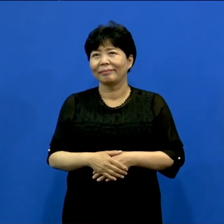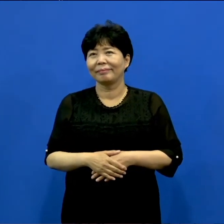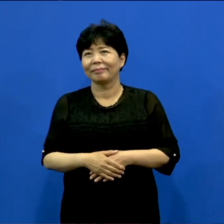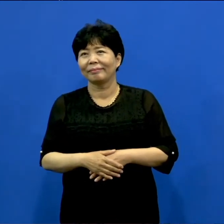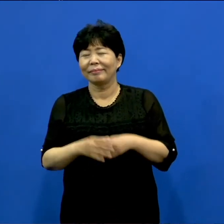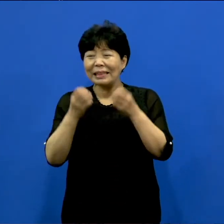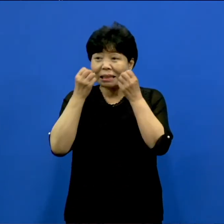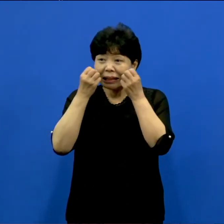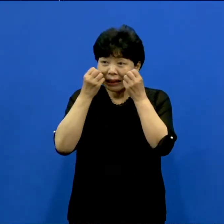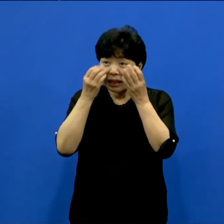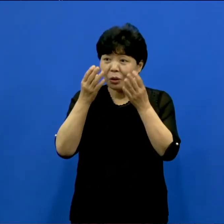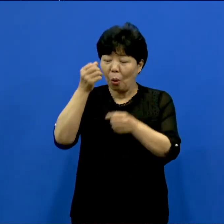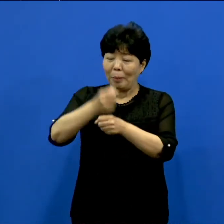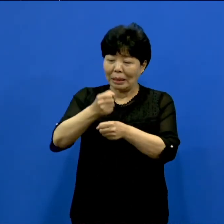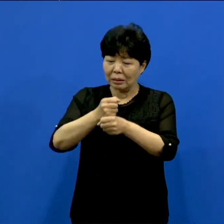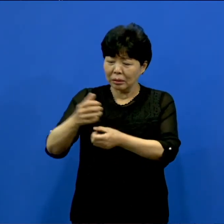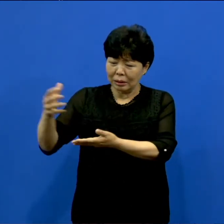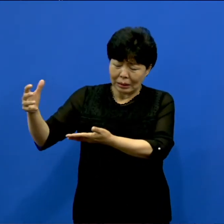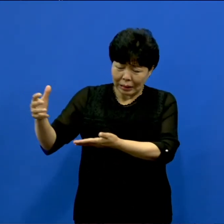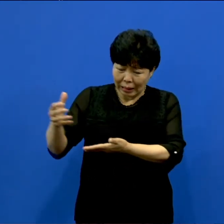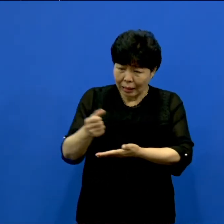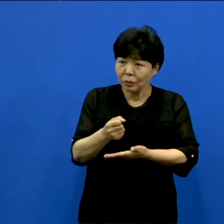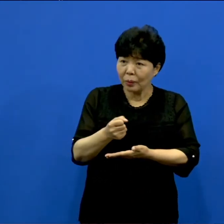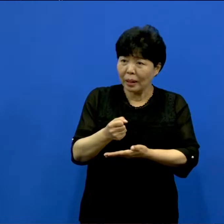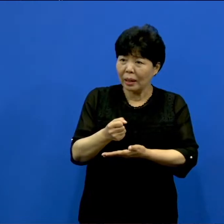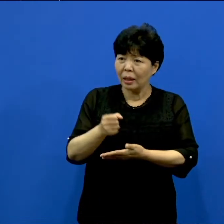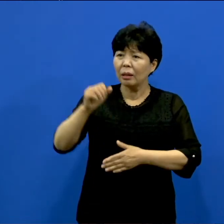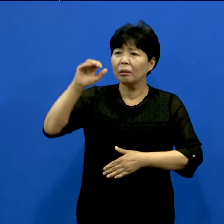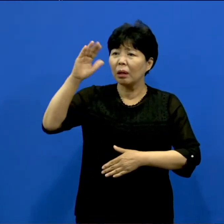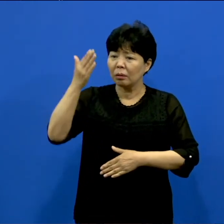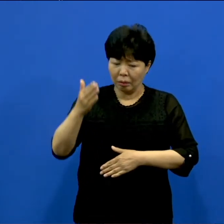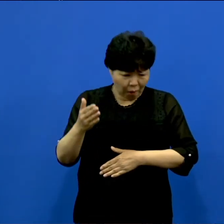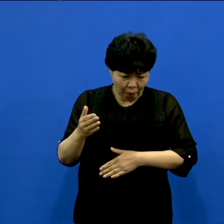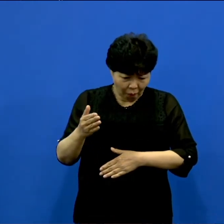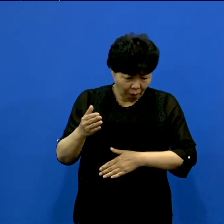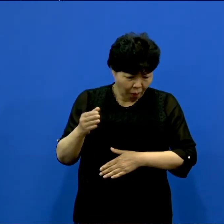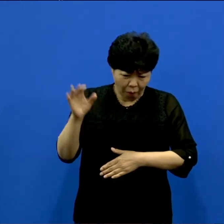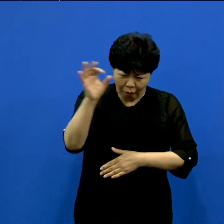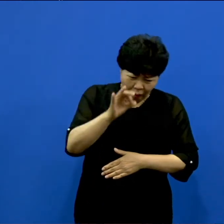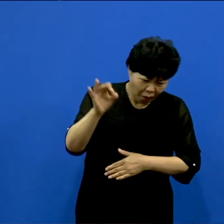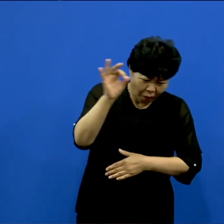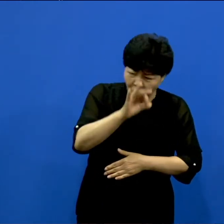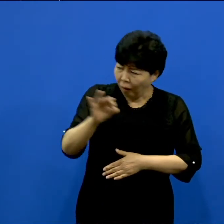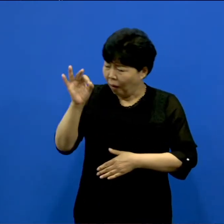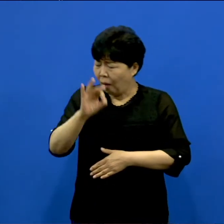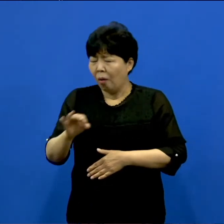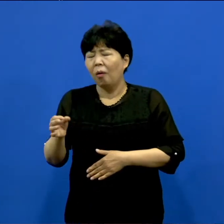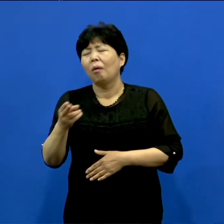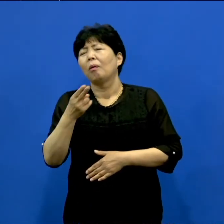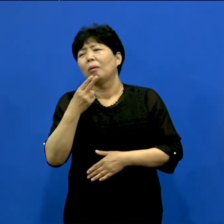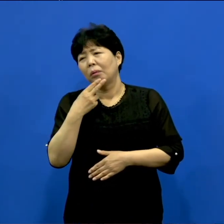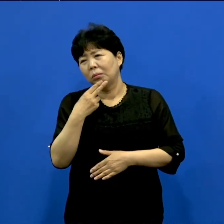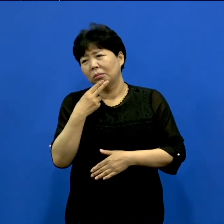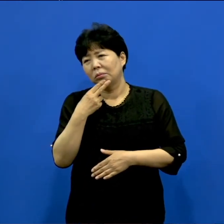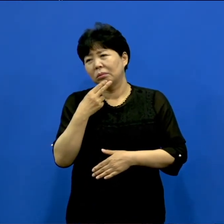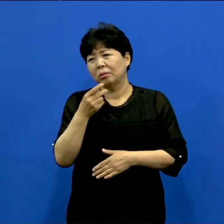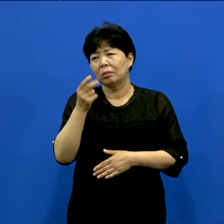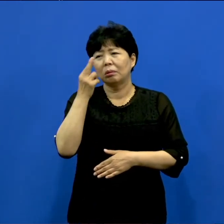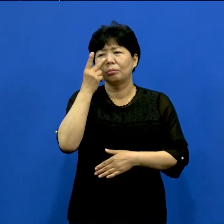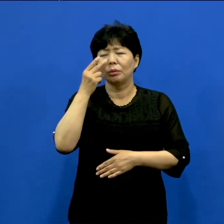여권을 가지고 와야 되는데 시간은 다 되고 안 보이는 거예요. 아무리 찾아도 없어요. 못 간다. 이제